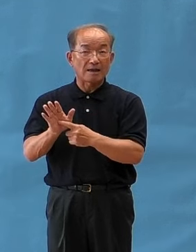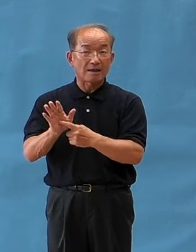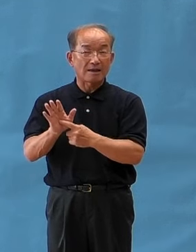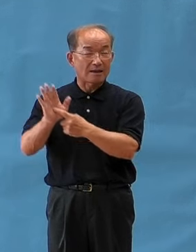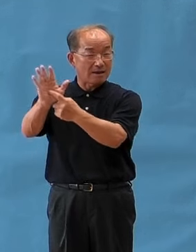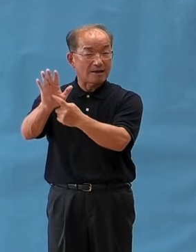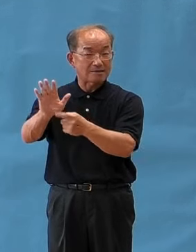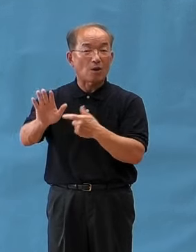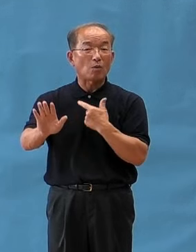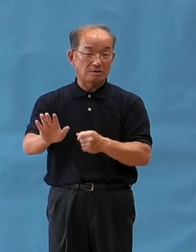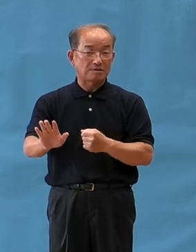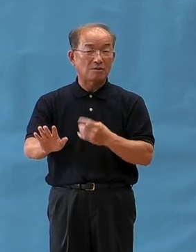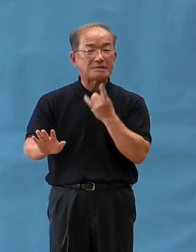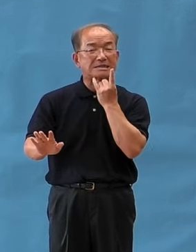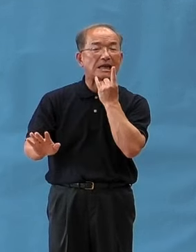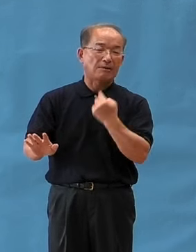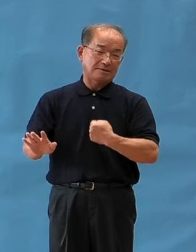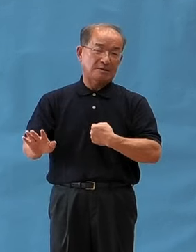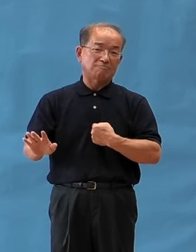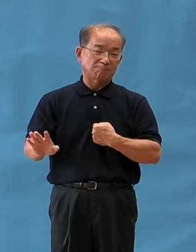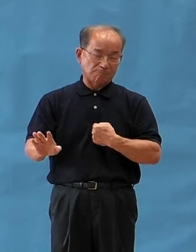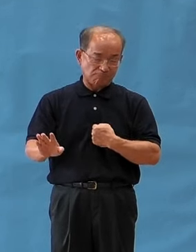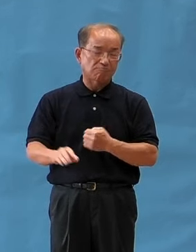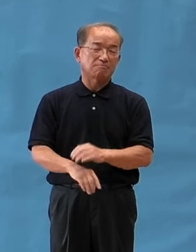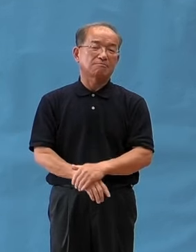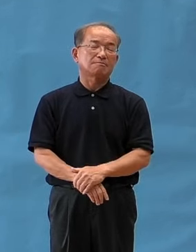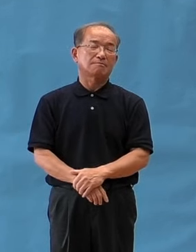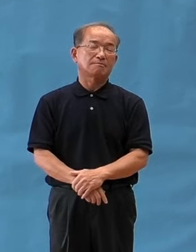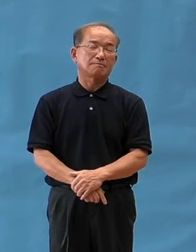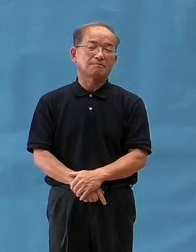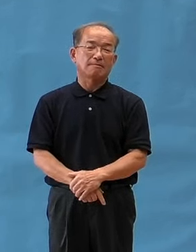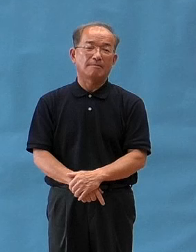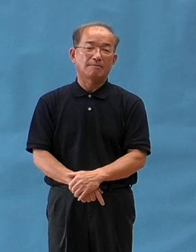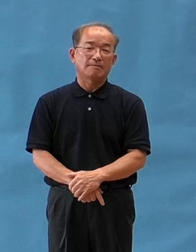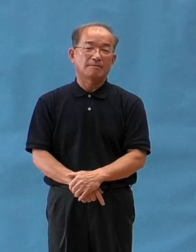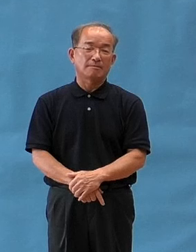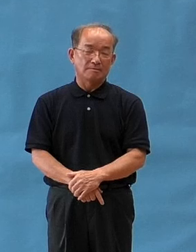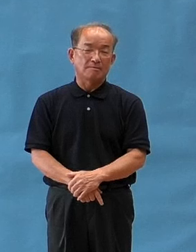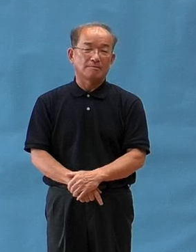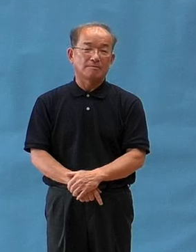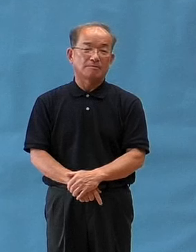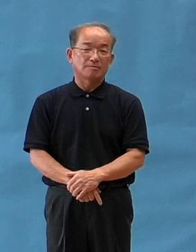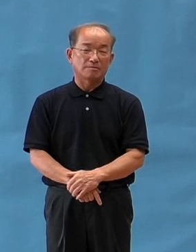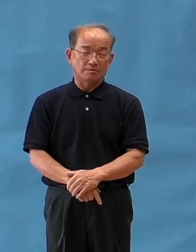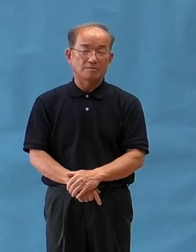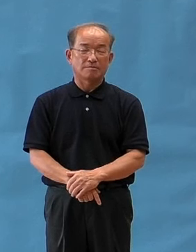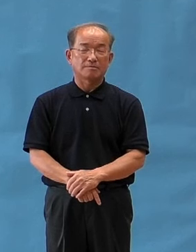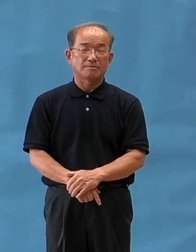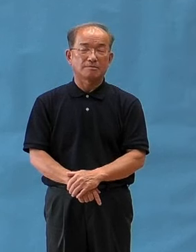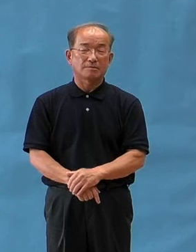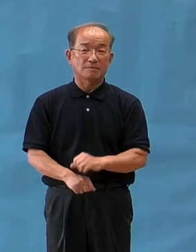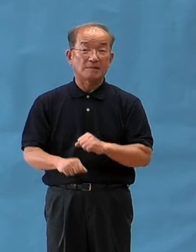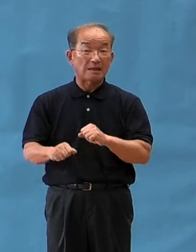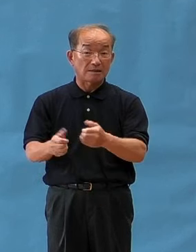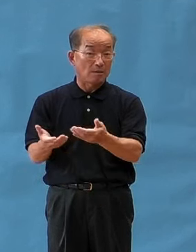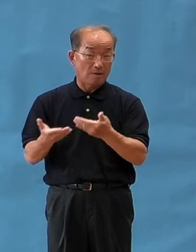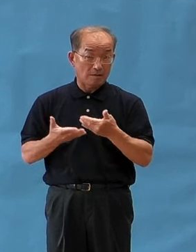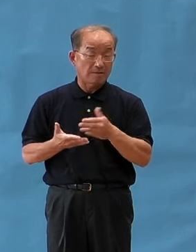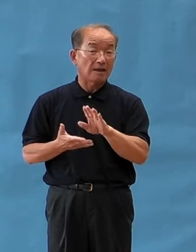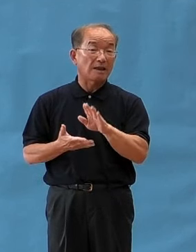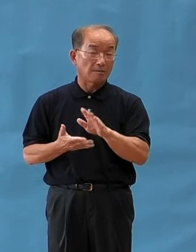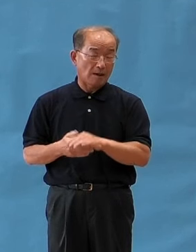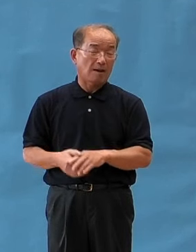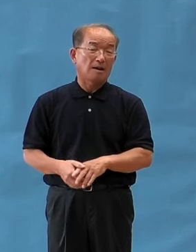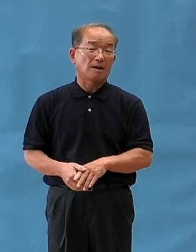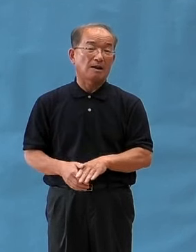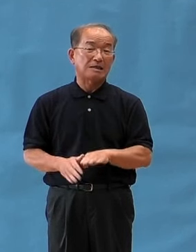として、やっぱりそういうことを与党としてやってもらうということであれば、今の